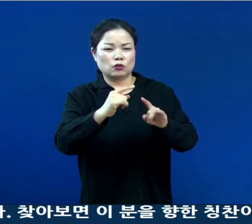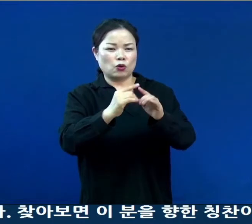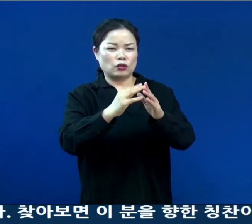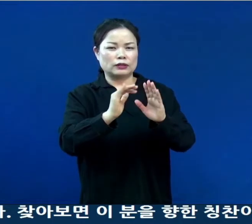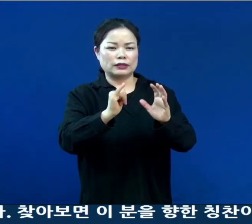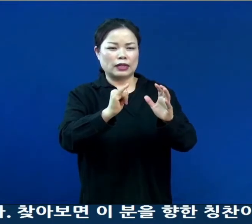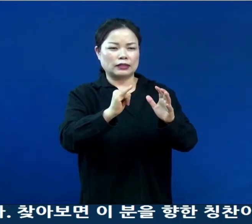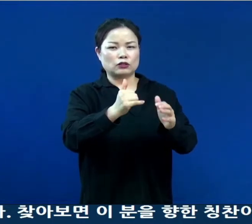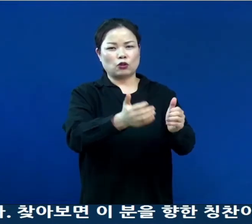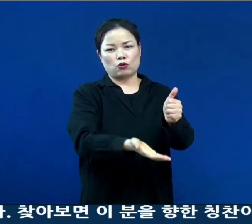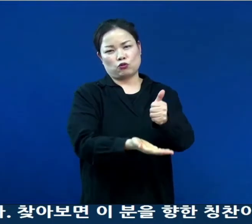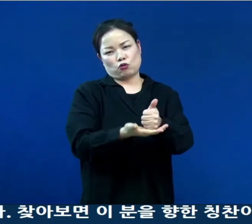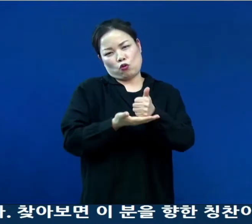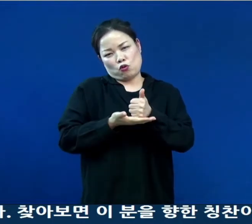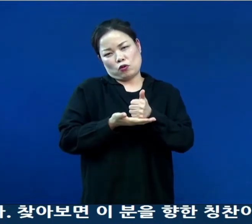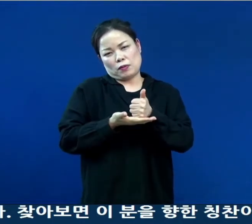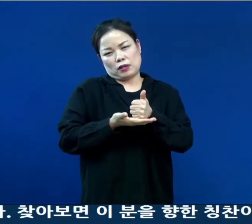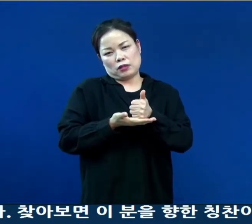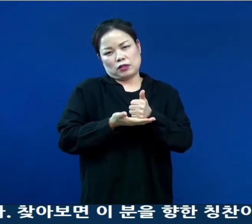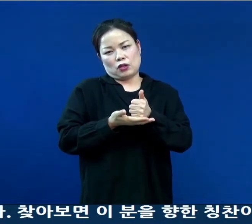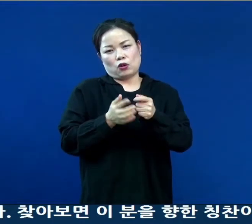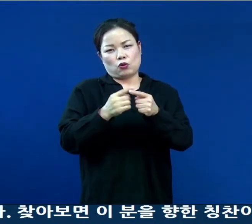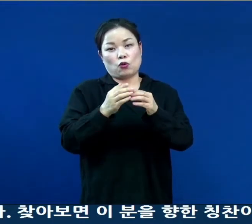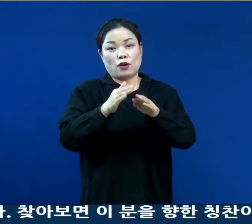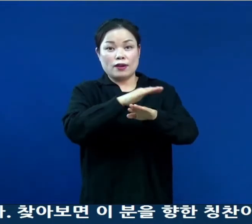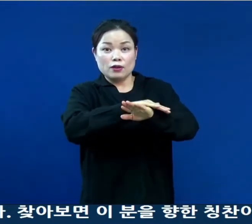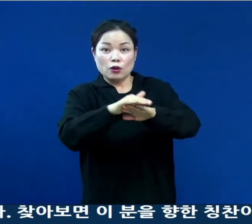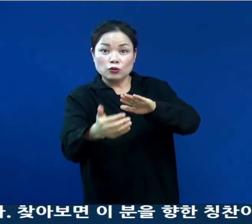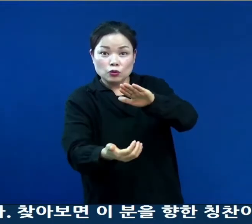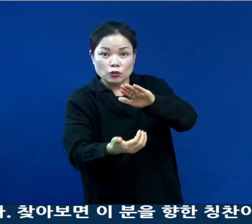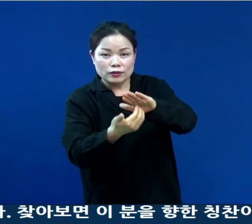받고 그것은 교회의 형통이 됩니다.